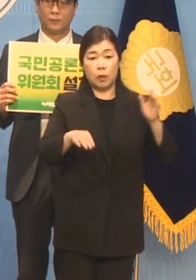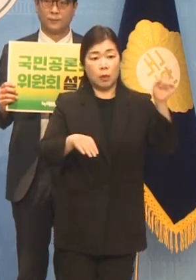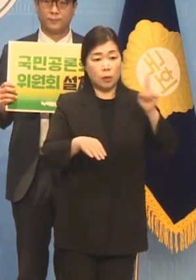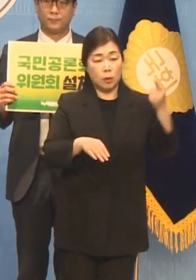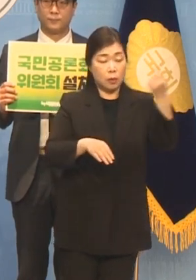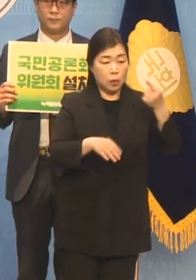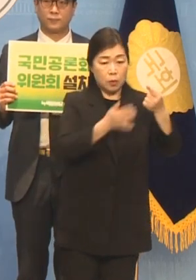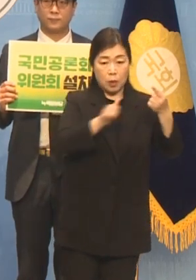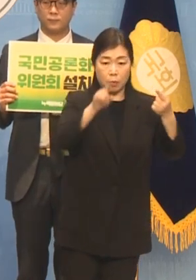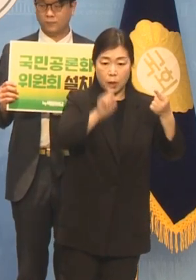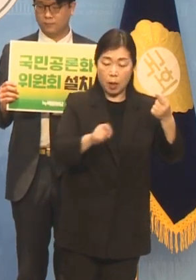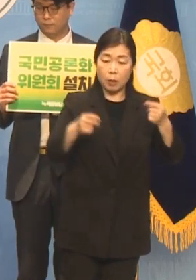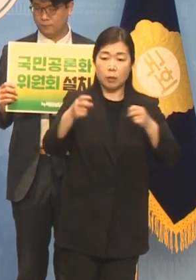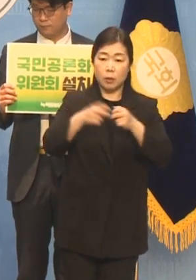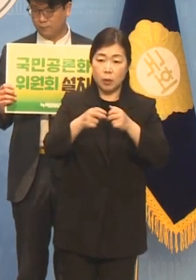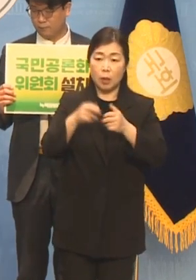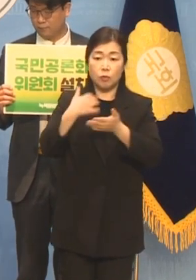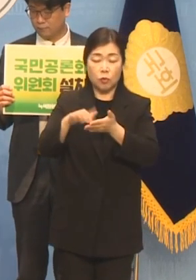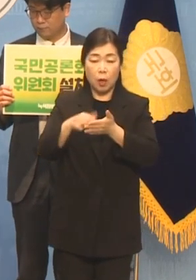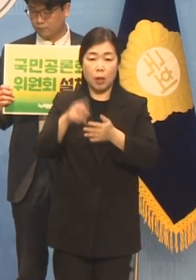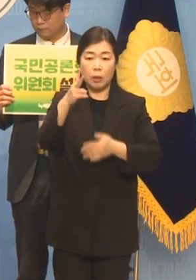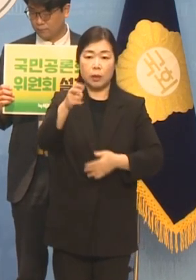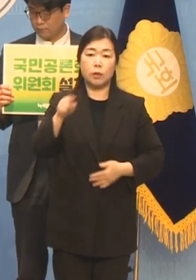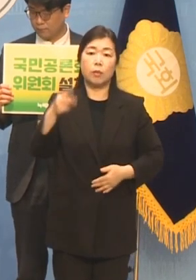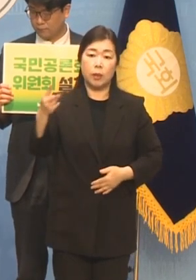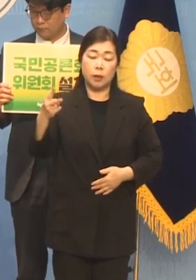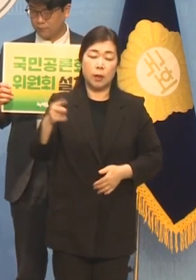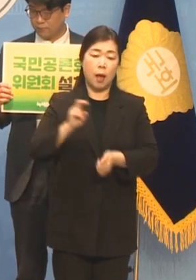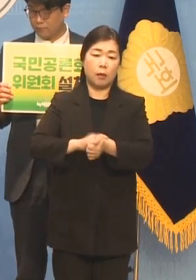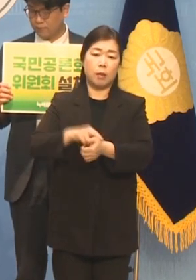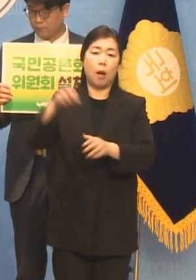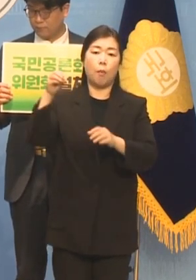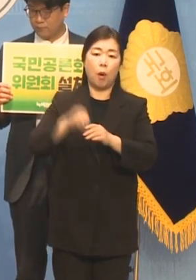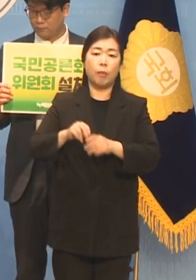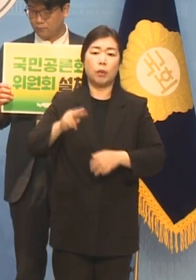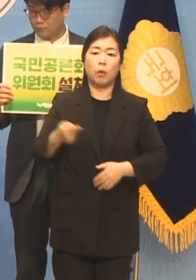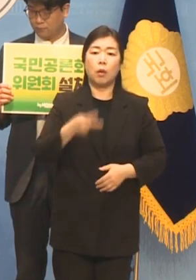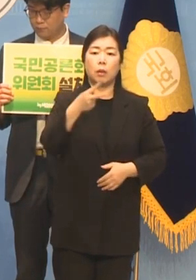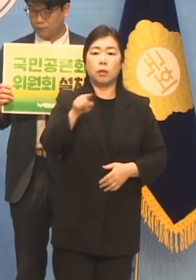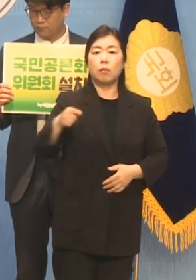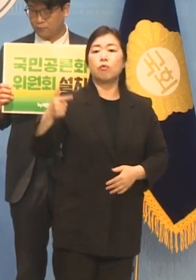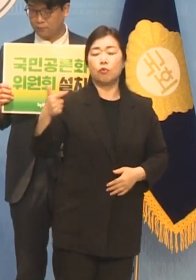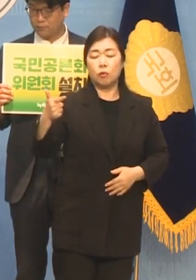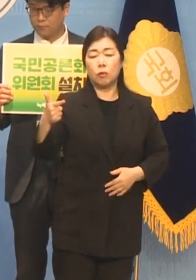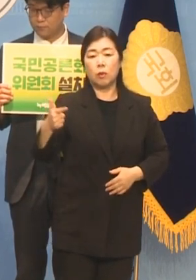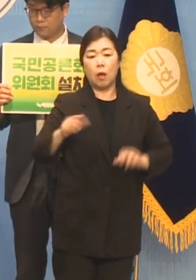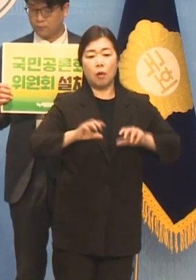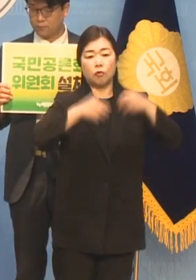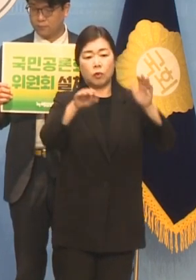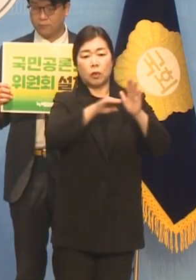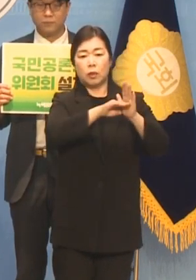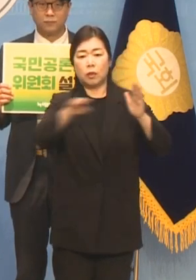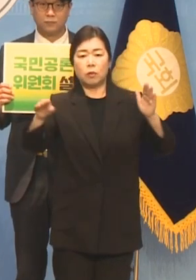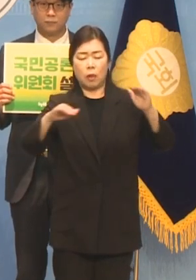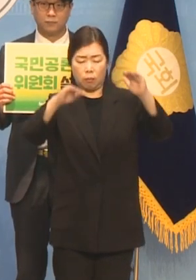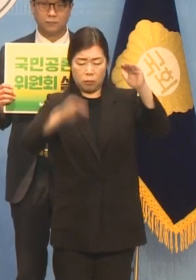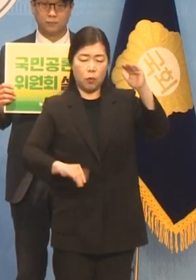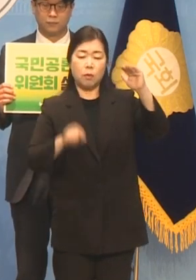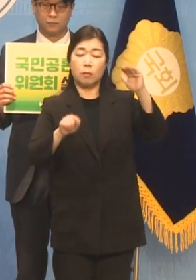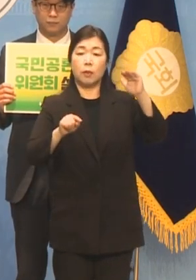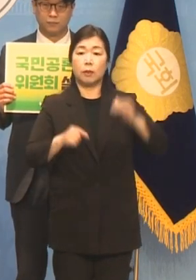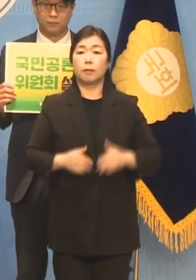1000명당 의사 수는 2.2명, 한의사를 포함해도 2.6명으로 국제 기준에 크게